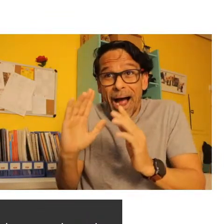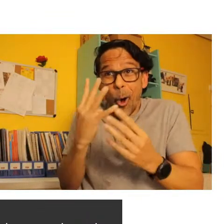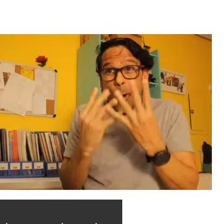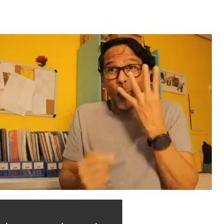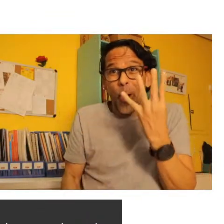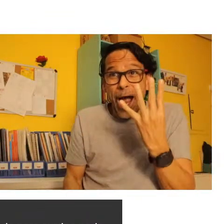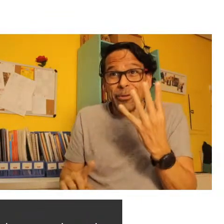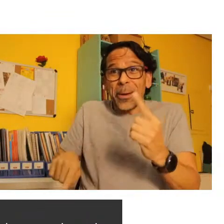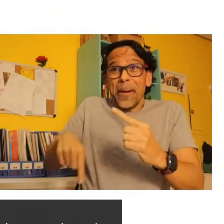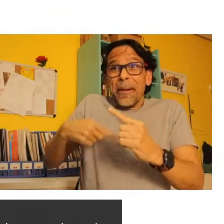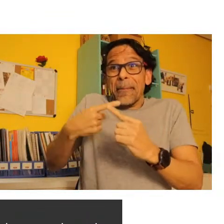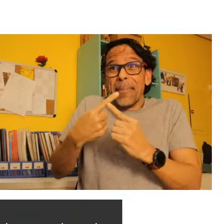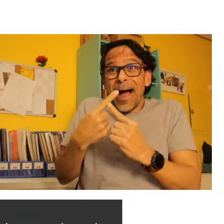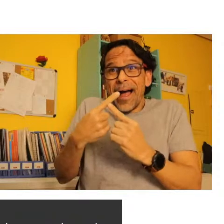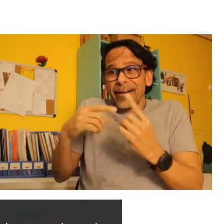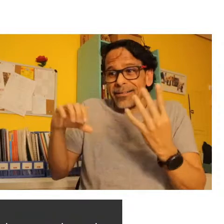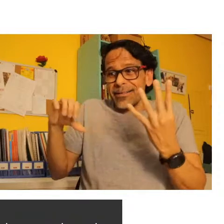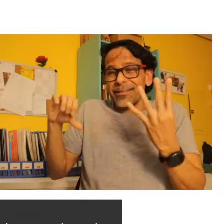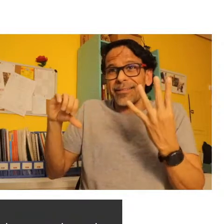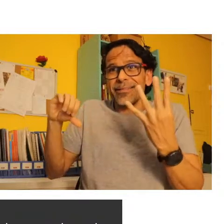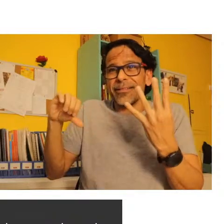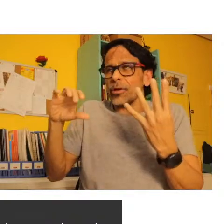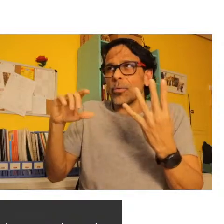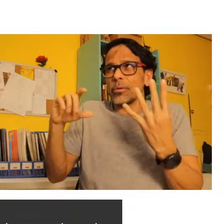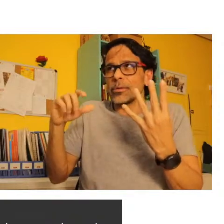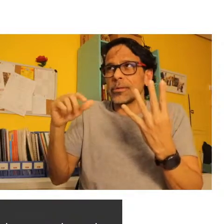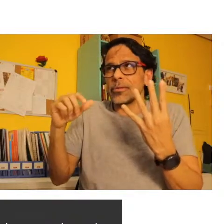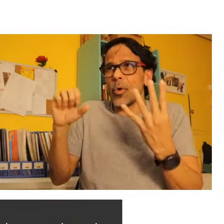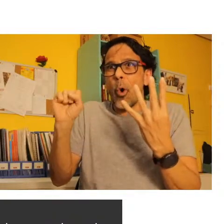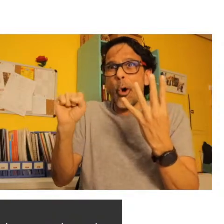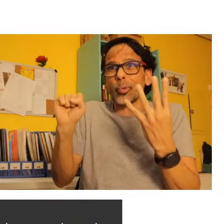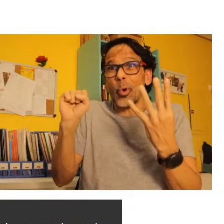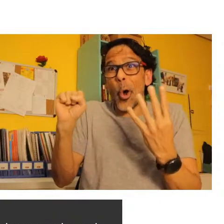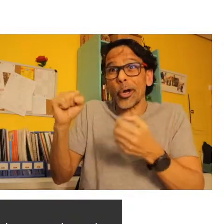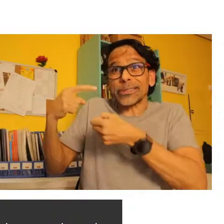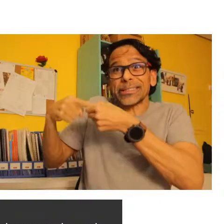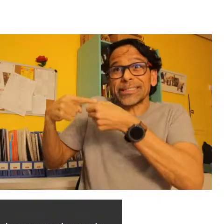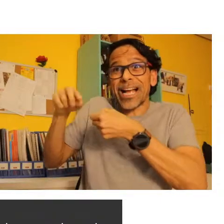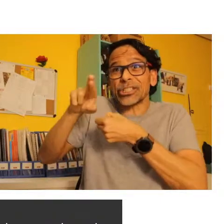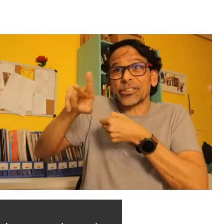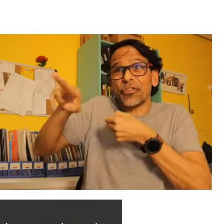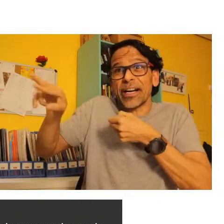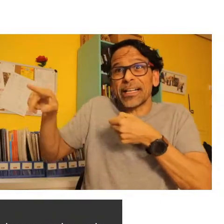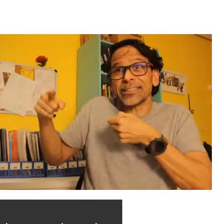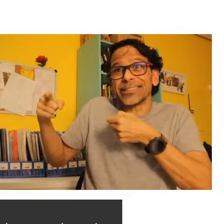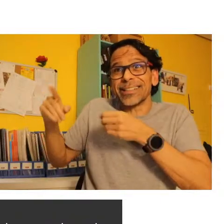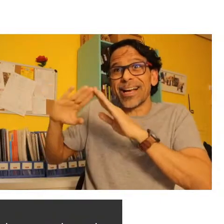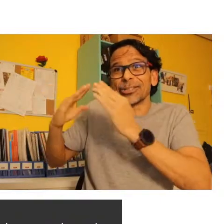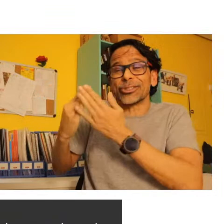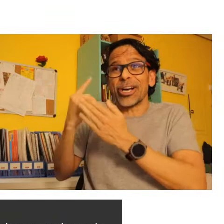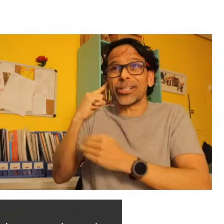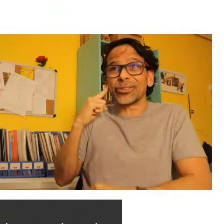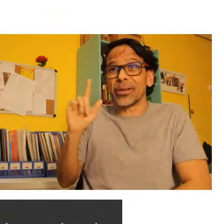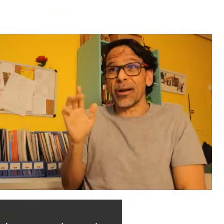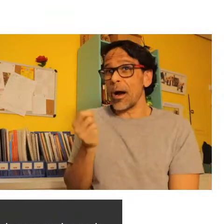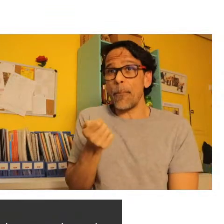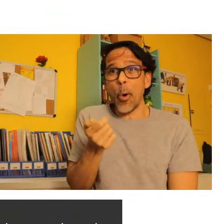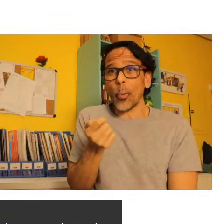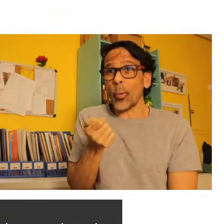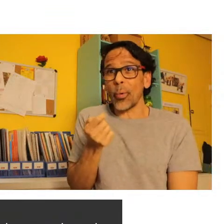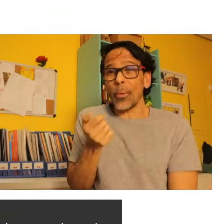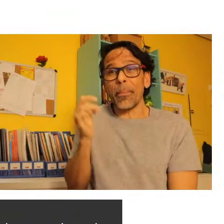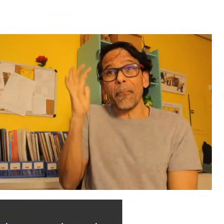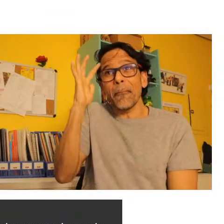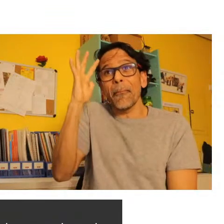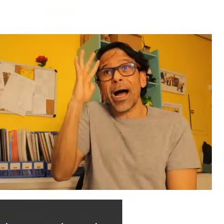quatro escolas de surdos é são as quatro mais e mais